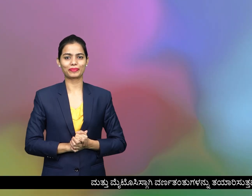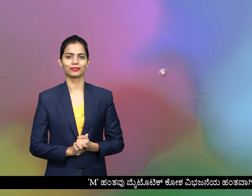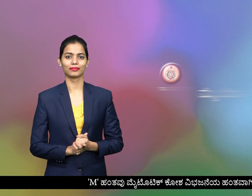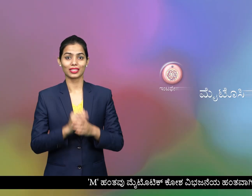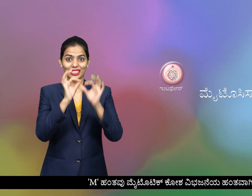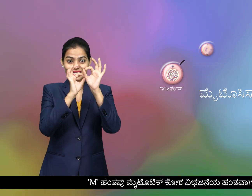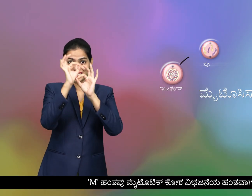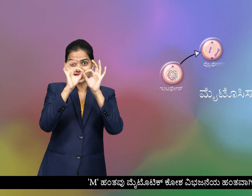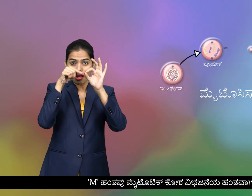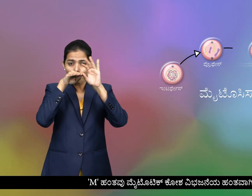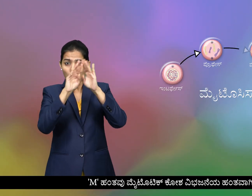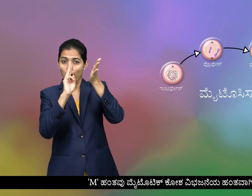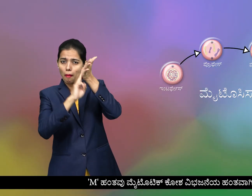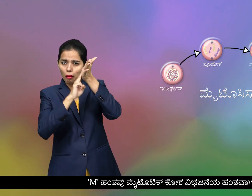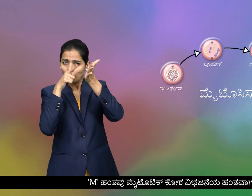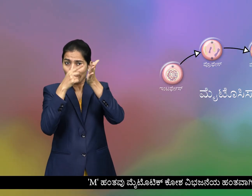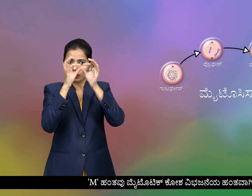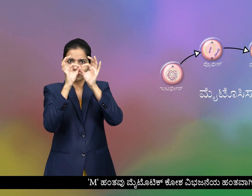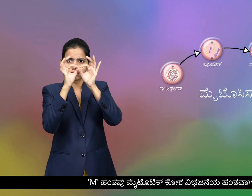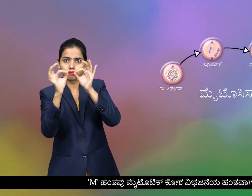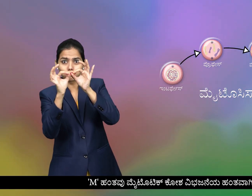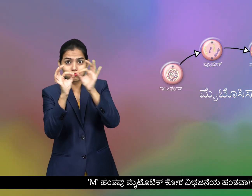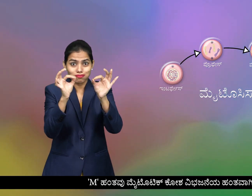ಎಂ ಹಂತವು ಮೈಟೋಟಿಕ್ ಕೋಶ ವಿಭಜನೆಯ ಹಂತವಾಗಿದೆ.